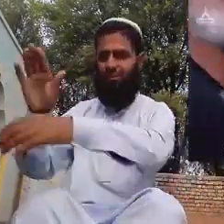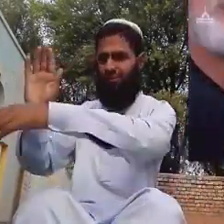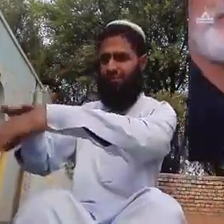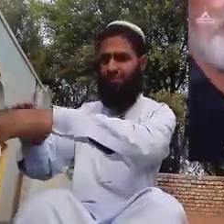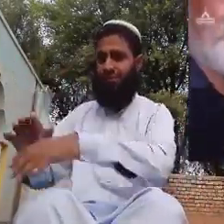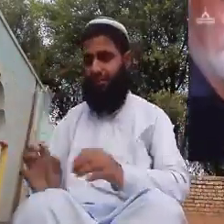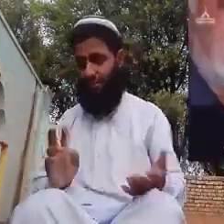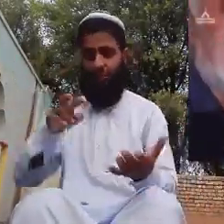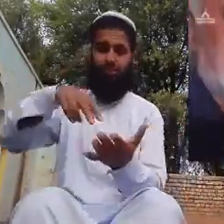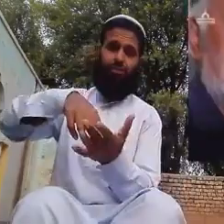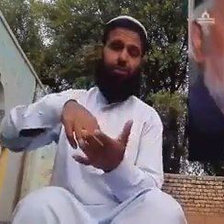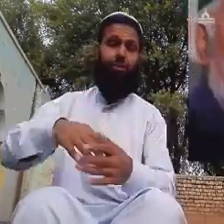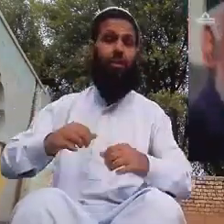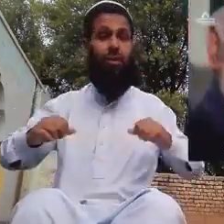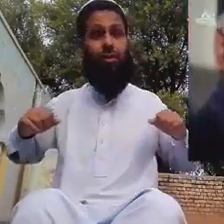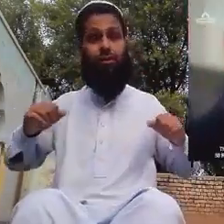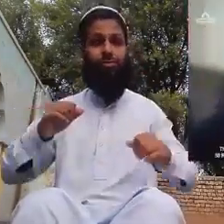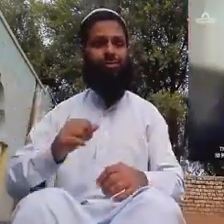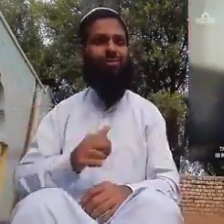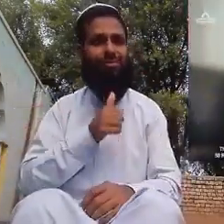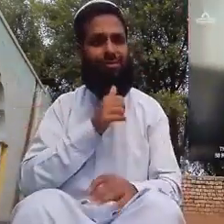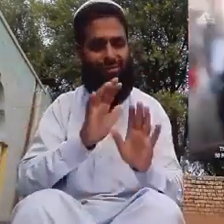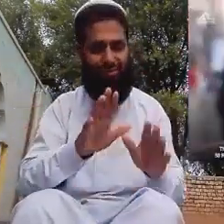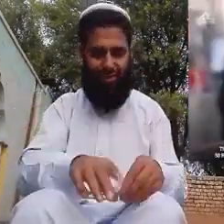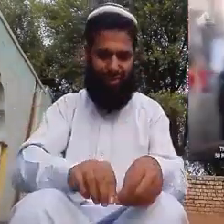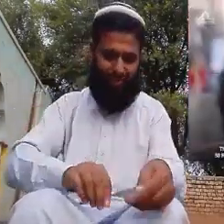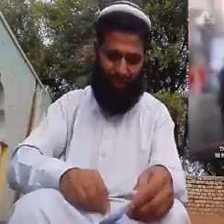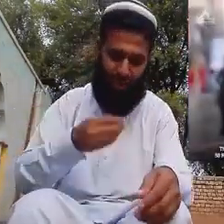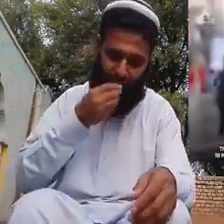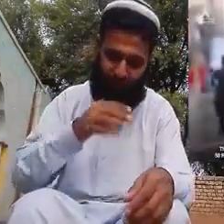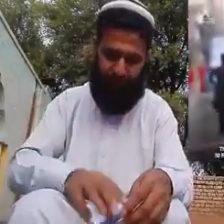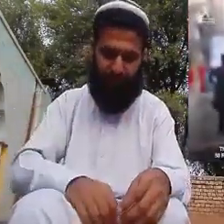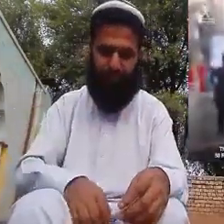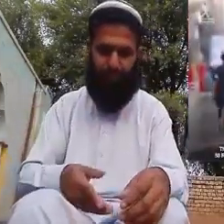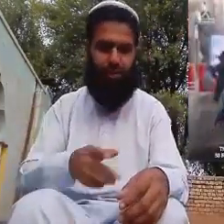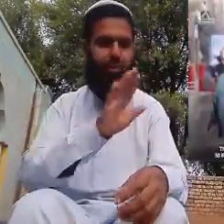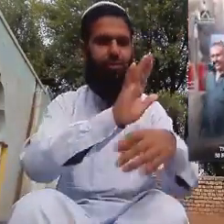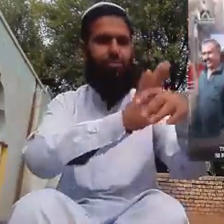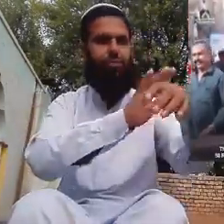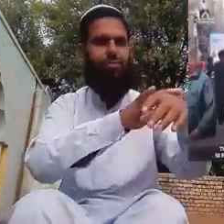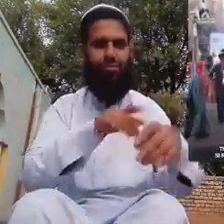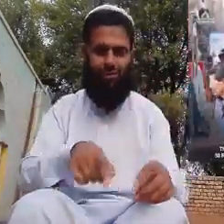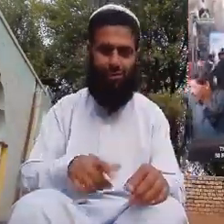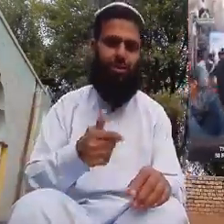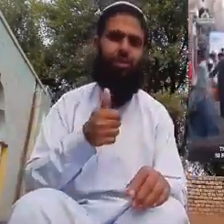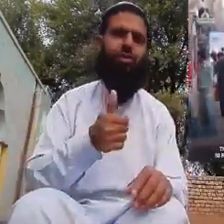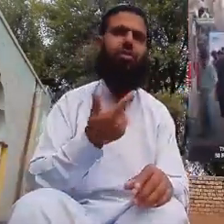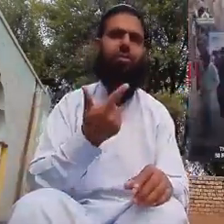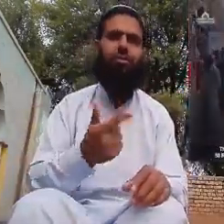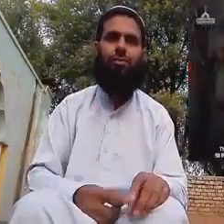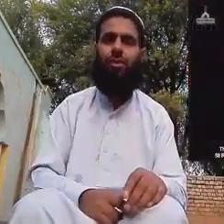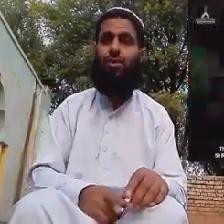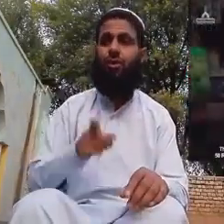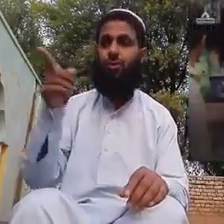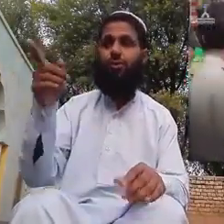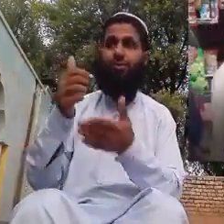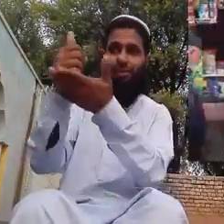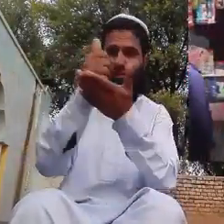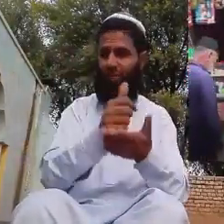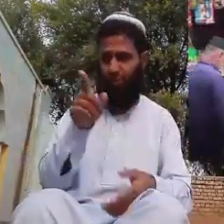दो और एक थैला भी दे दो। शोहर 50 रुपए और थैला लेकर बाजार में खाना खरीदने पहुंचा, तो वहाँ एक